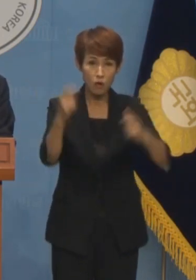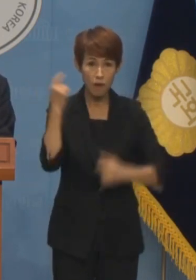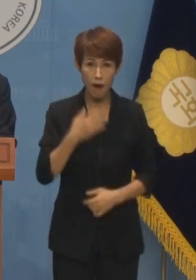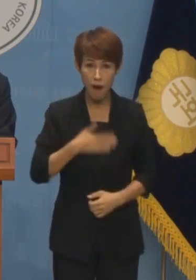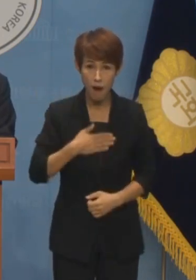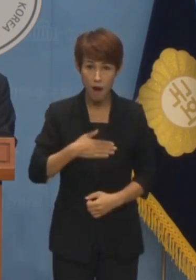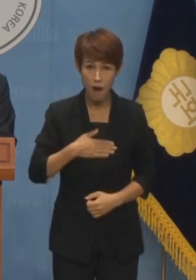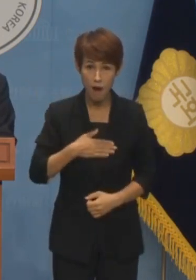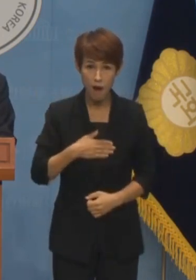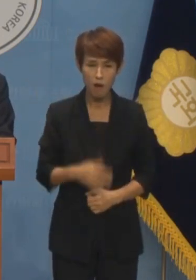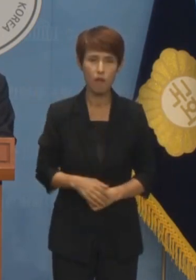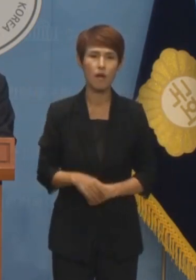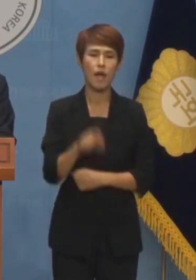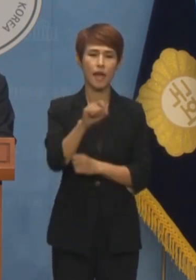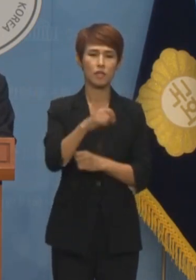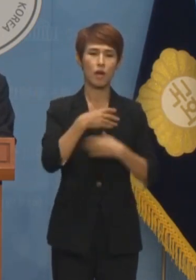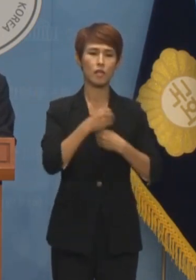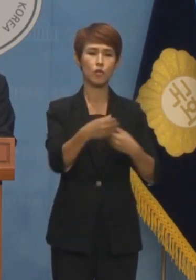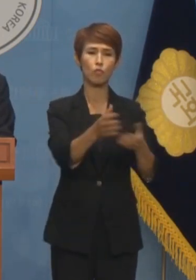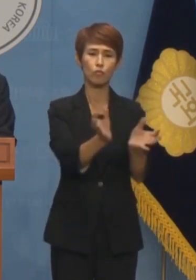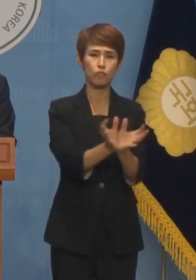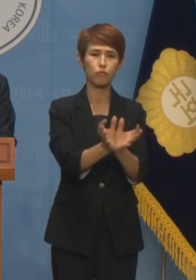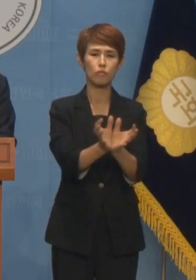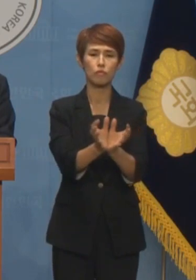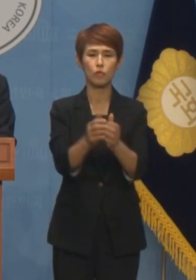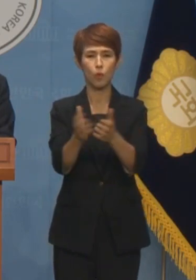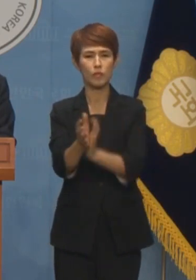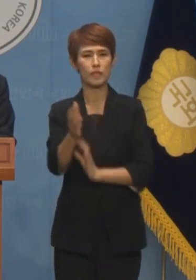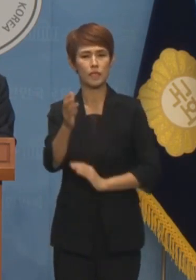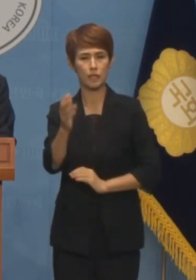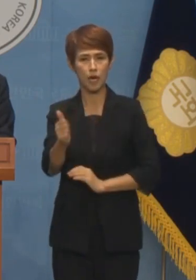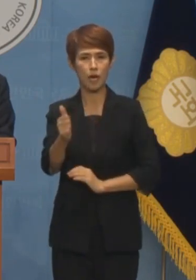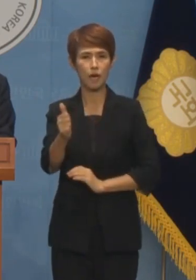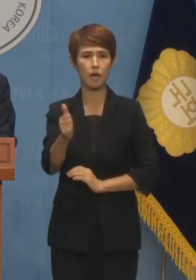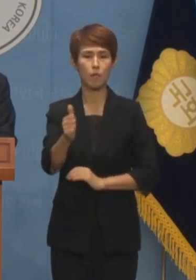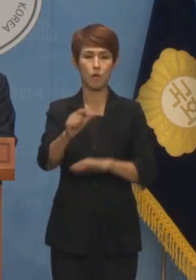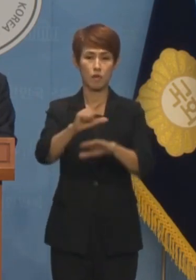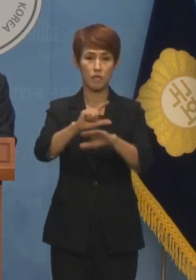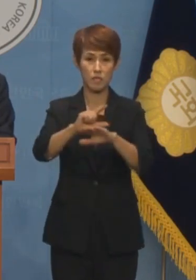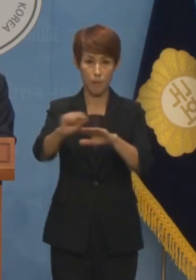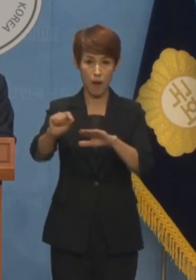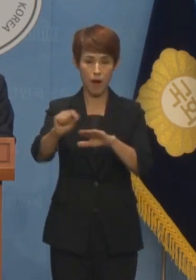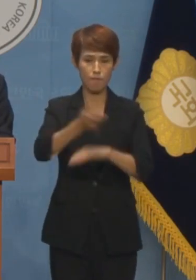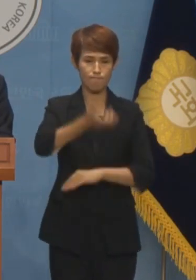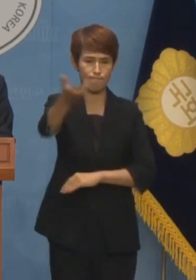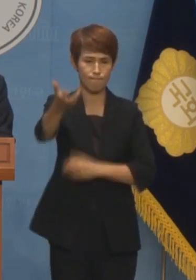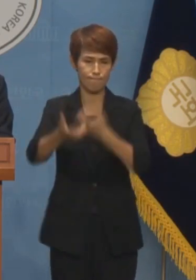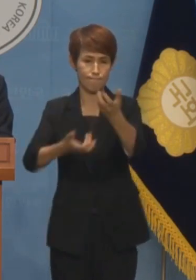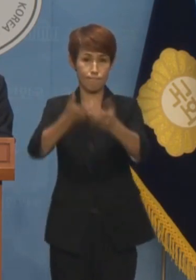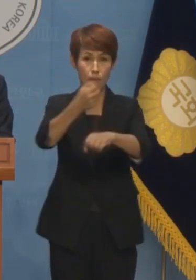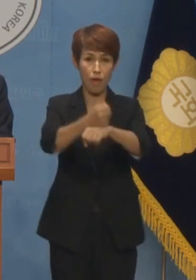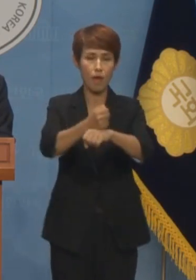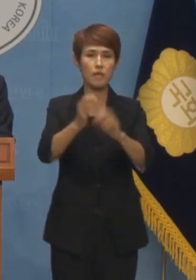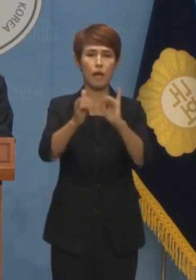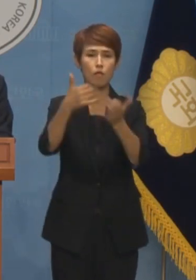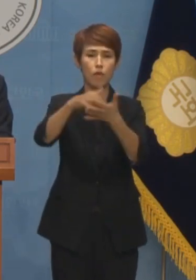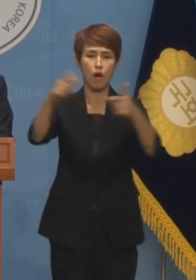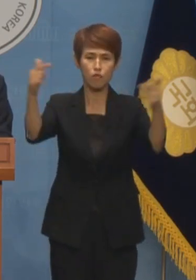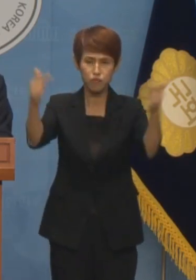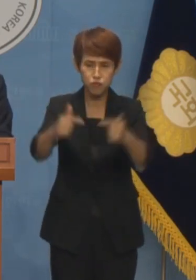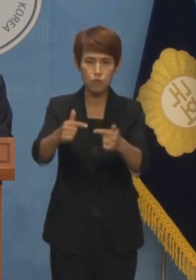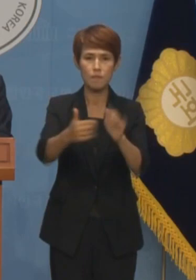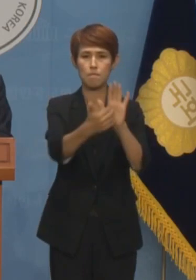들어보셨습니까? 행정안전부, 도지사, 시장, 지방시대위원회가 인구 소멸을 막기 위한 체계적인 지원을